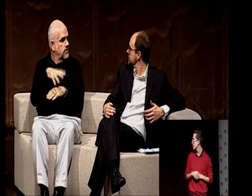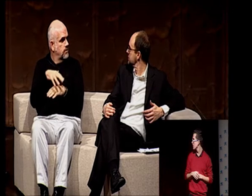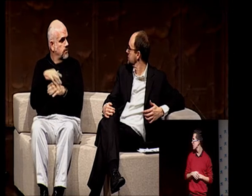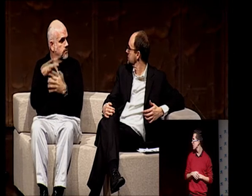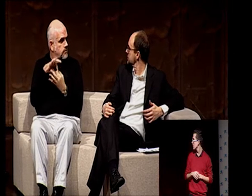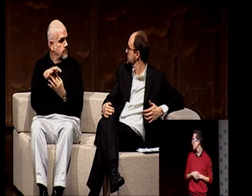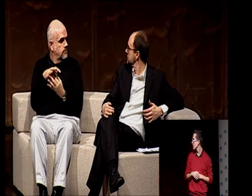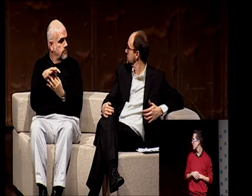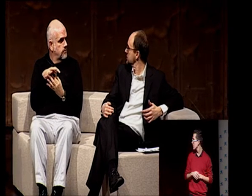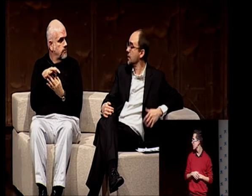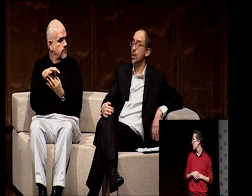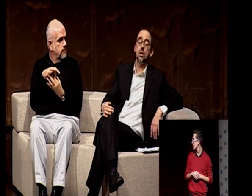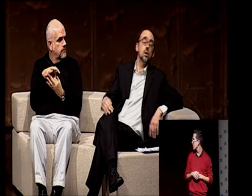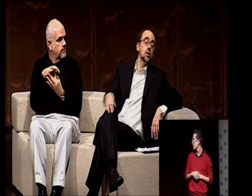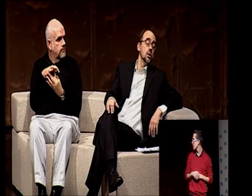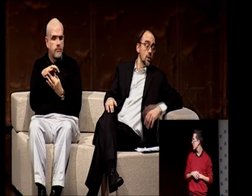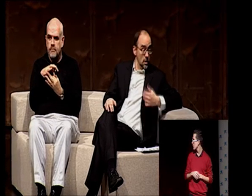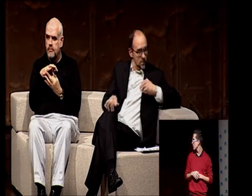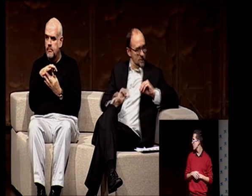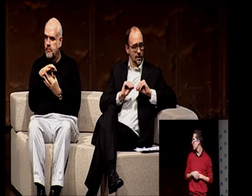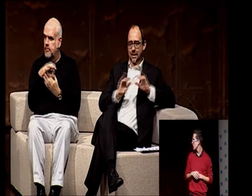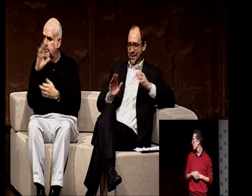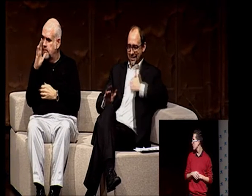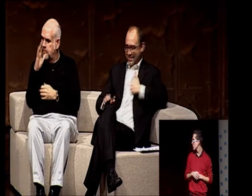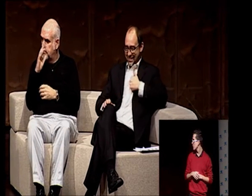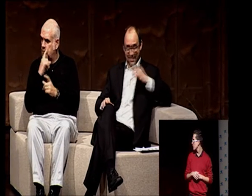propuesta le está soplando